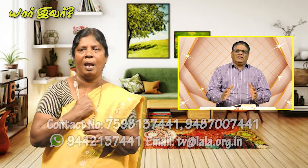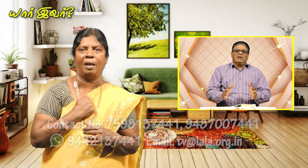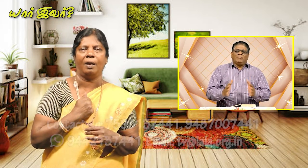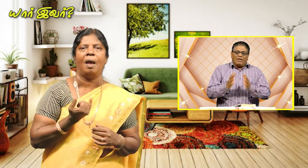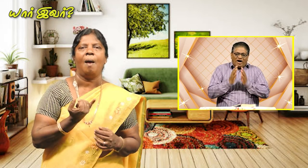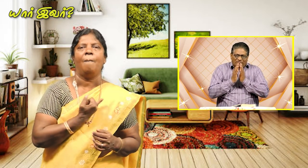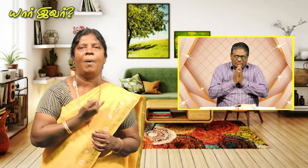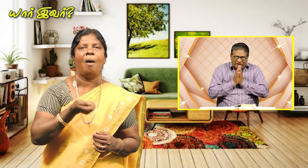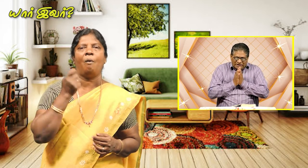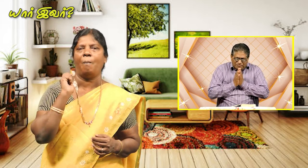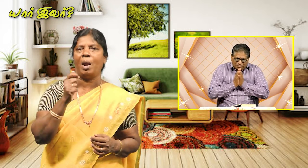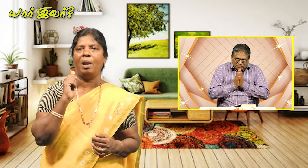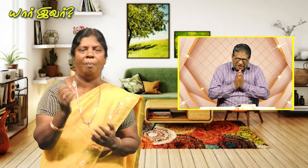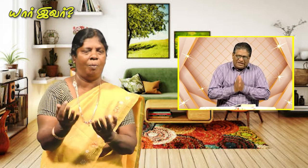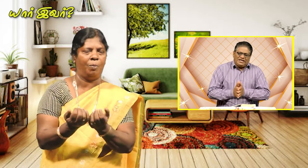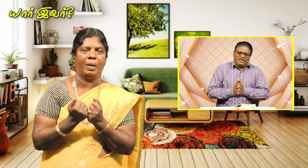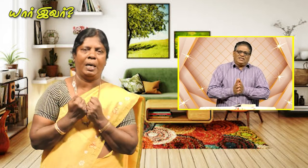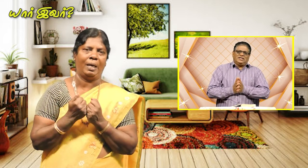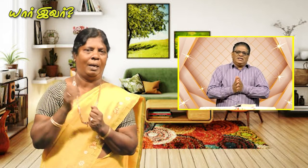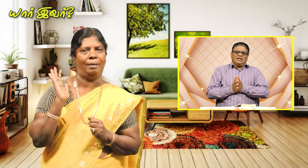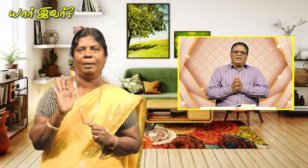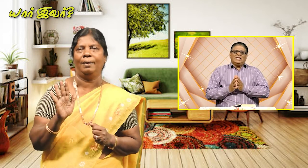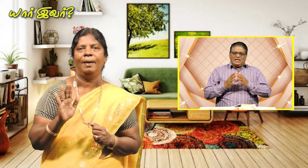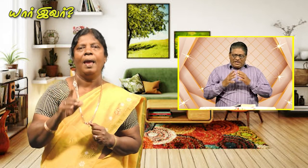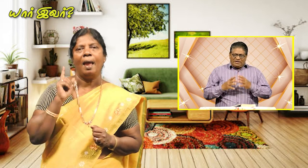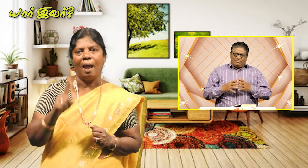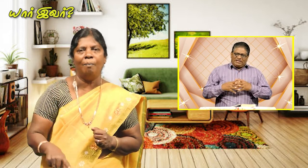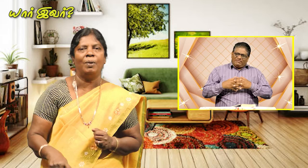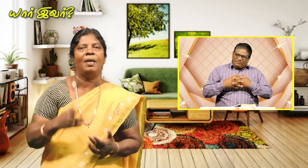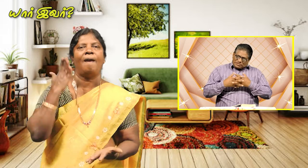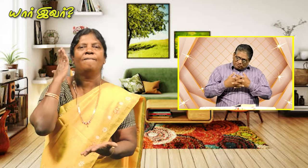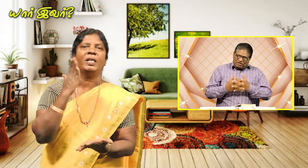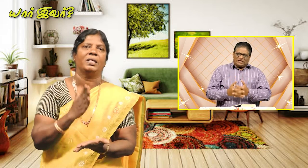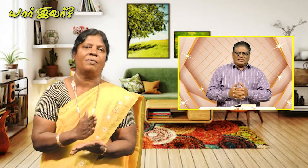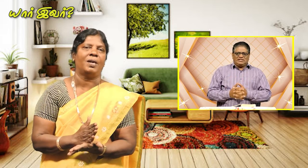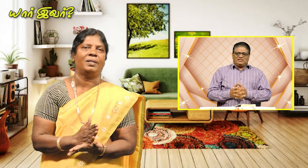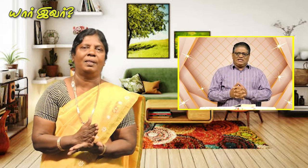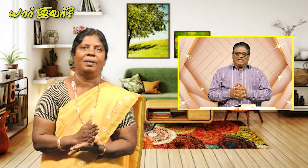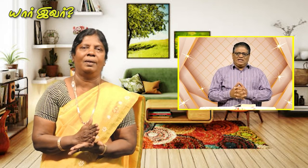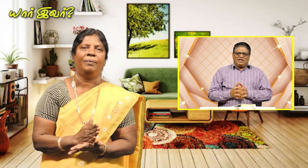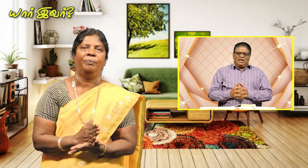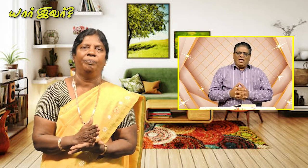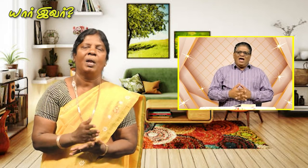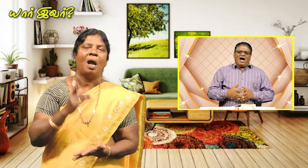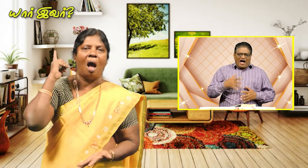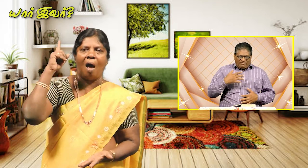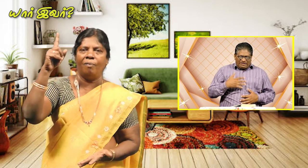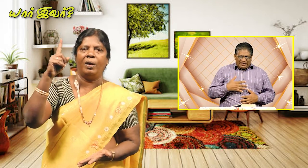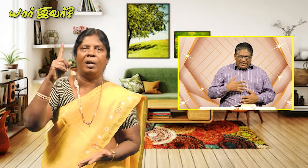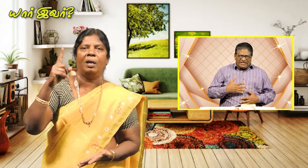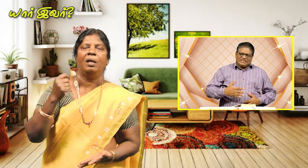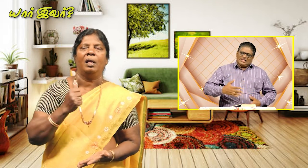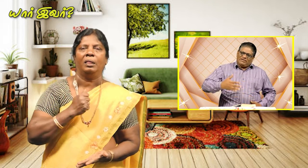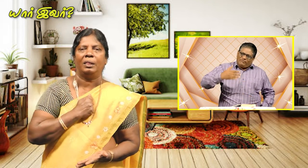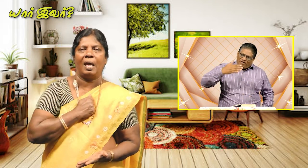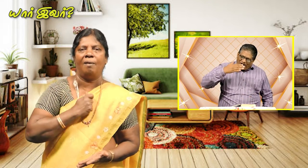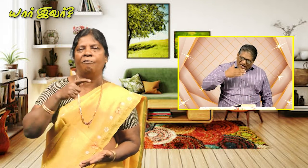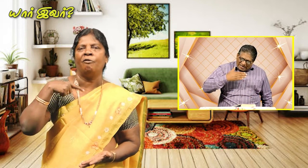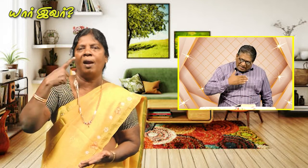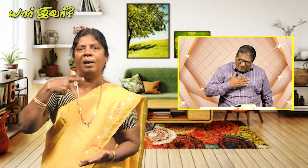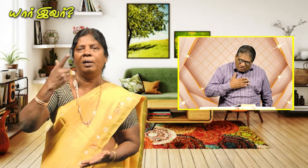எனக்கு பாவ மன்னிப்பும் கிடைக்கிறது என்பதை விசுவாசித்து அவரை